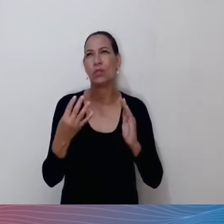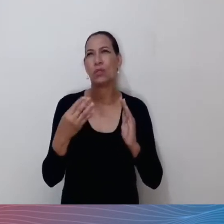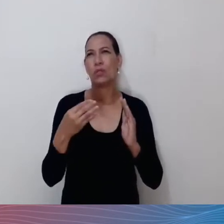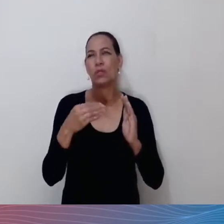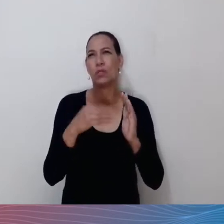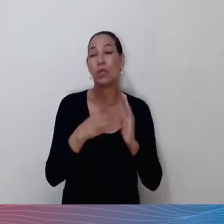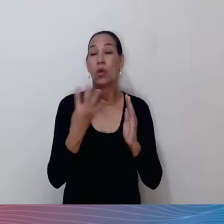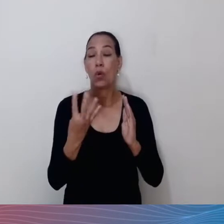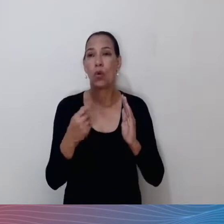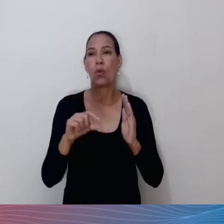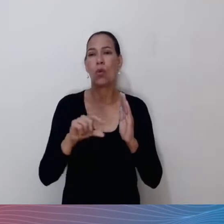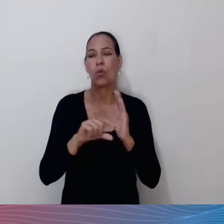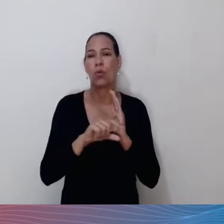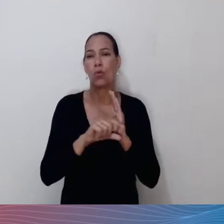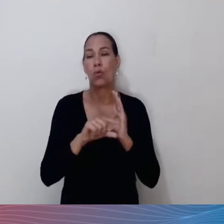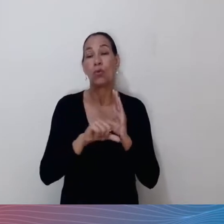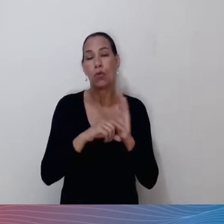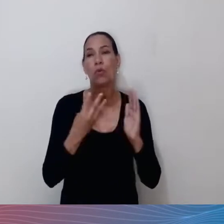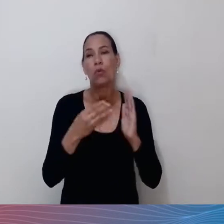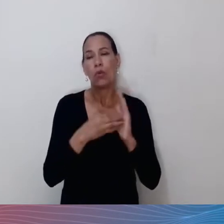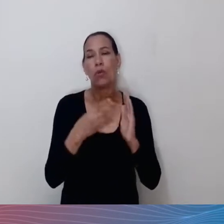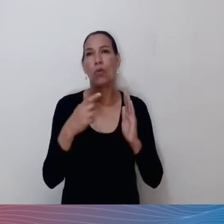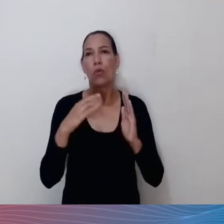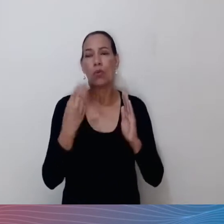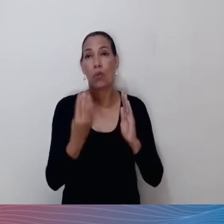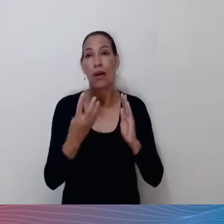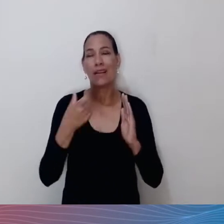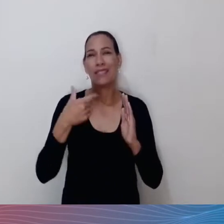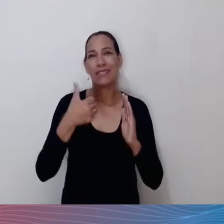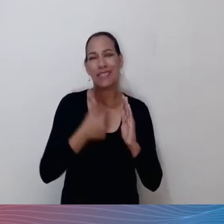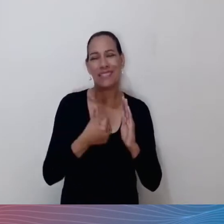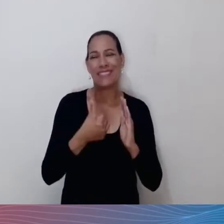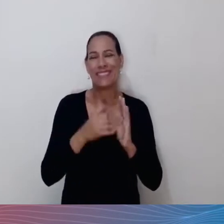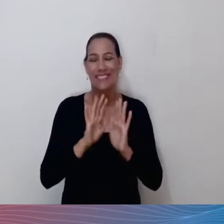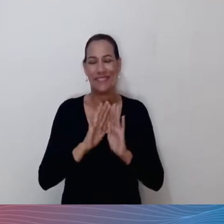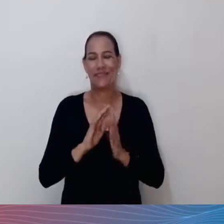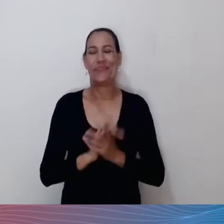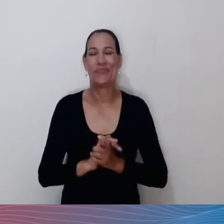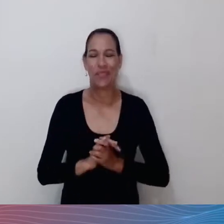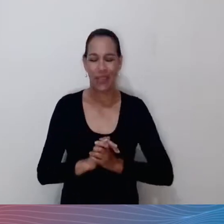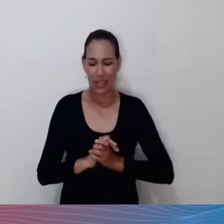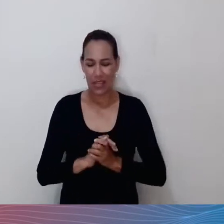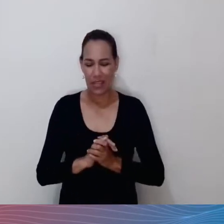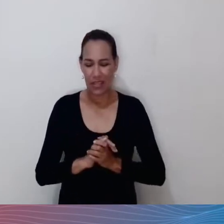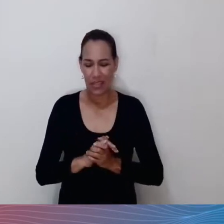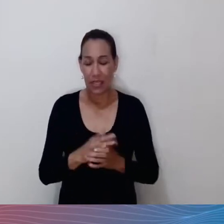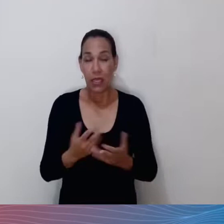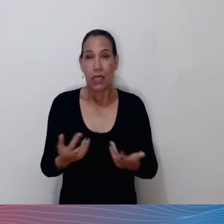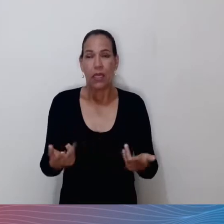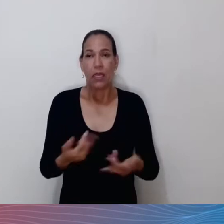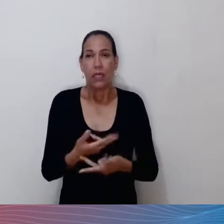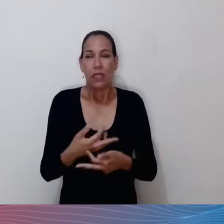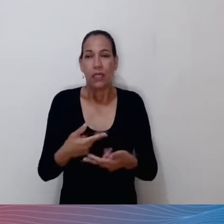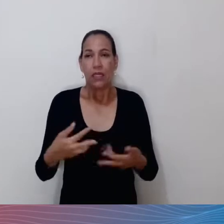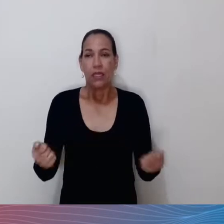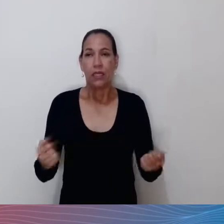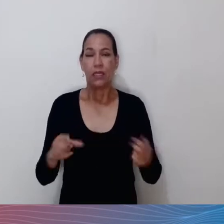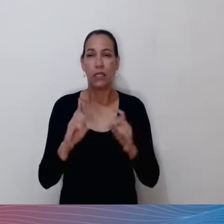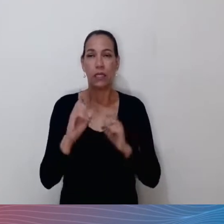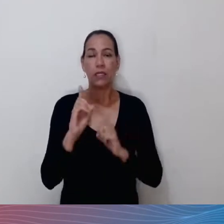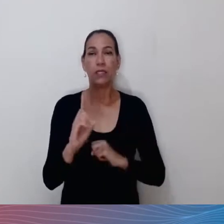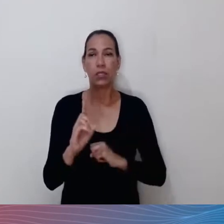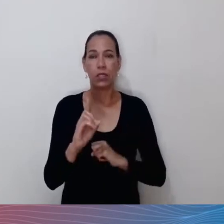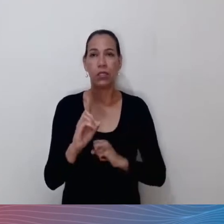a diversidade de dons, mas o Espírito é um só, quem